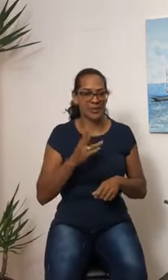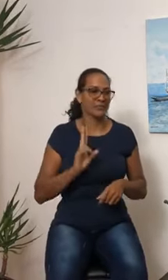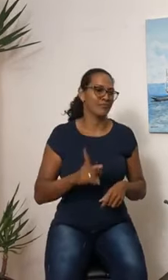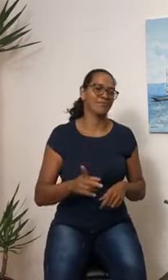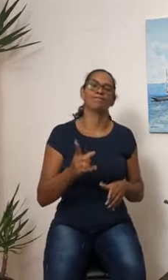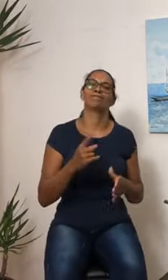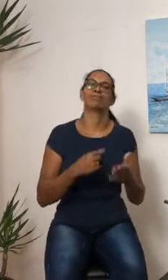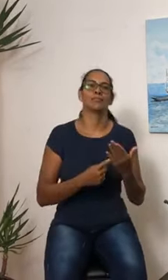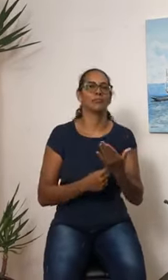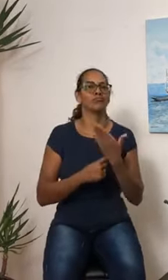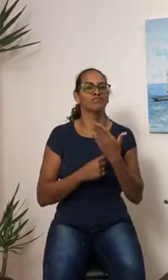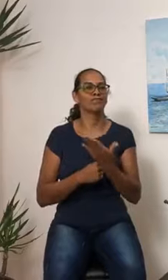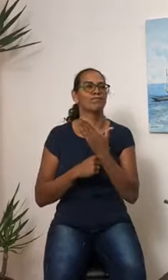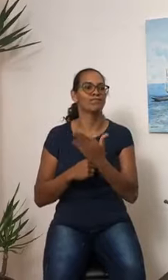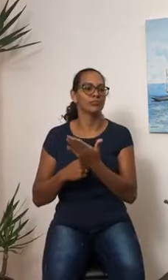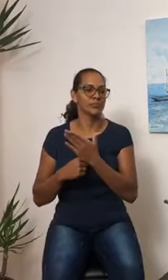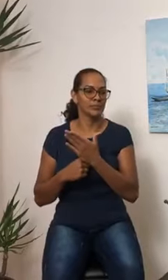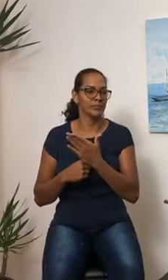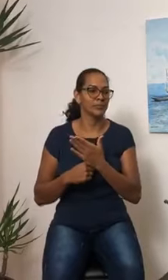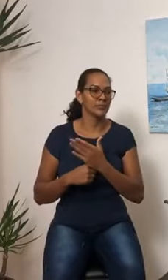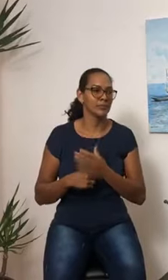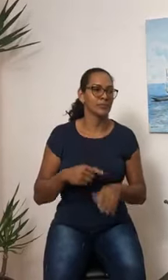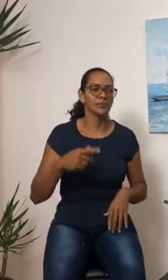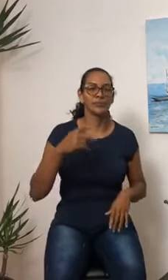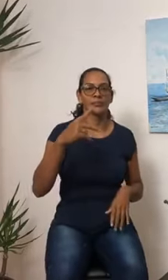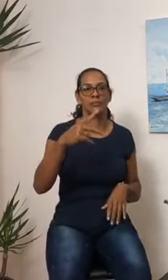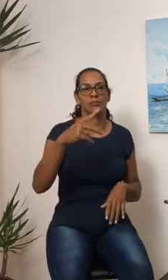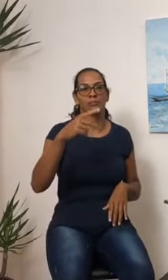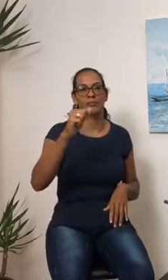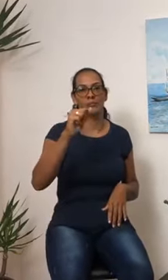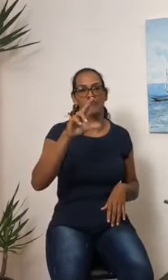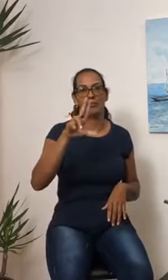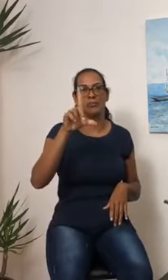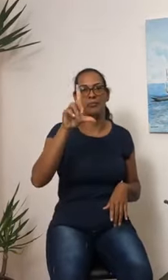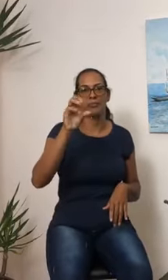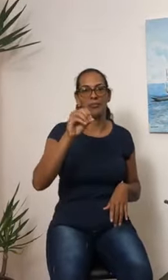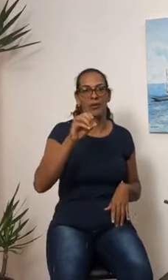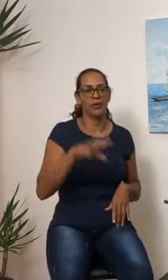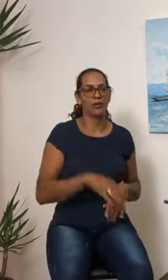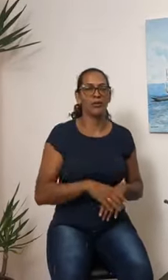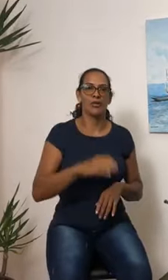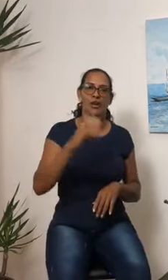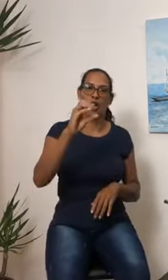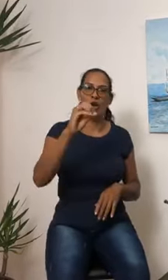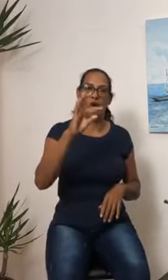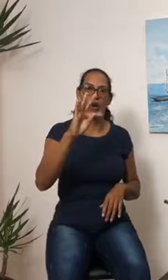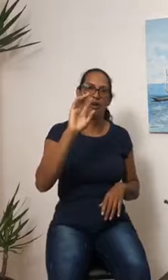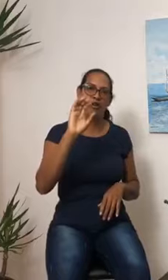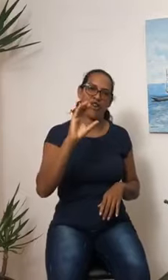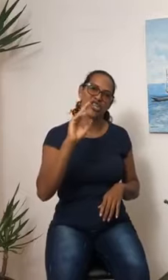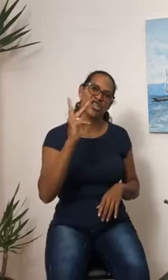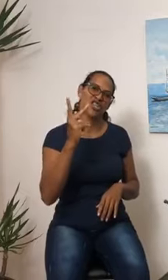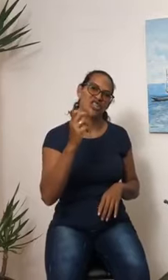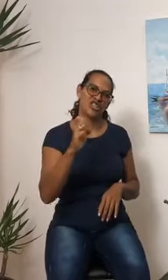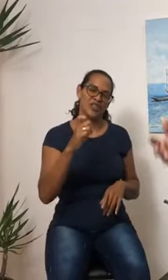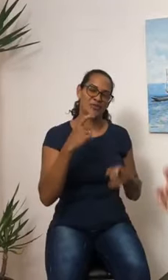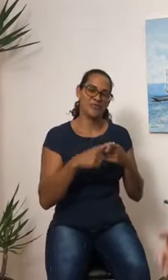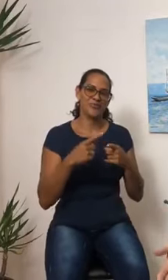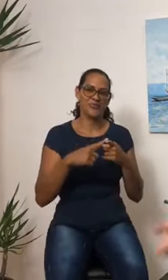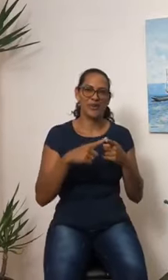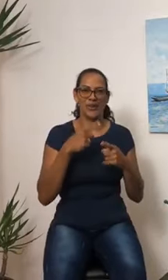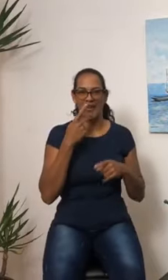ajudando, né, não é Paulo do Cotxê? Aí vocês não escreveu o nome dele hoje e eu consegui falar, tá vendo, Paulo, que eu só falava